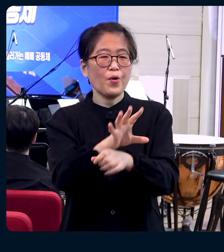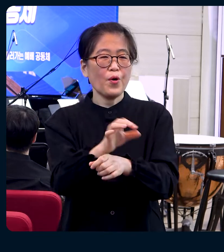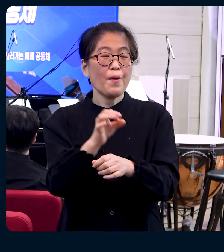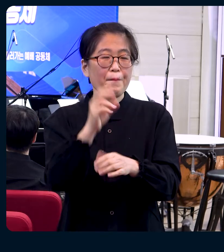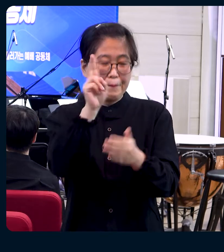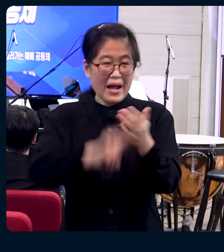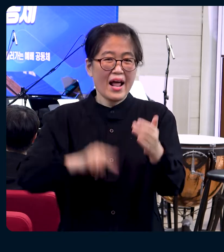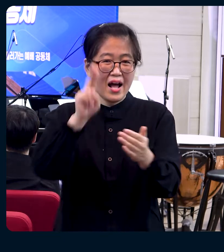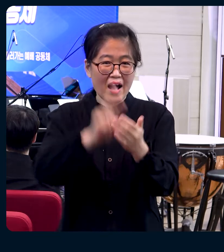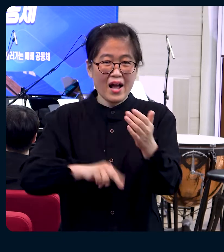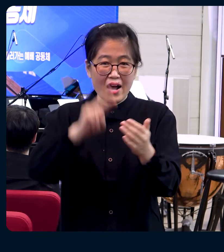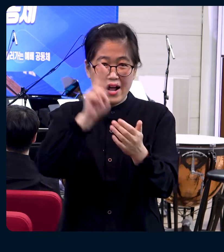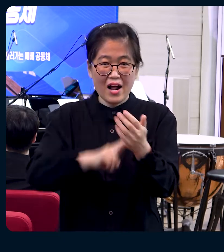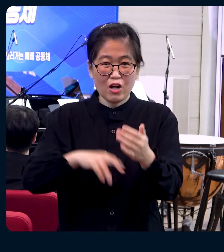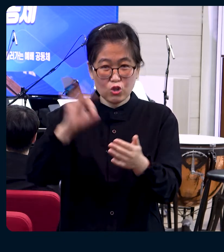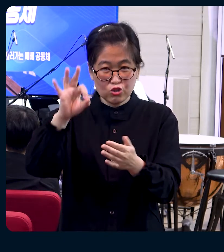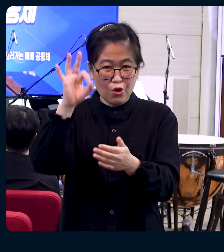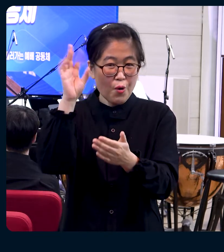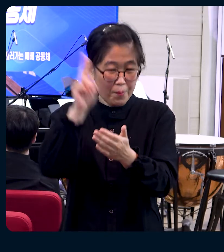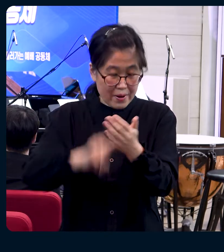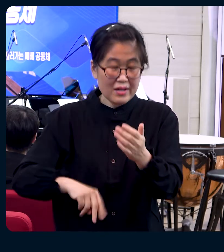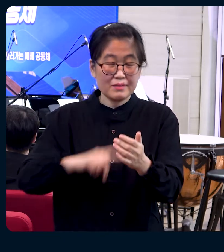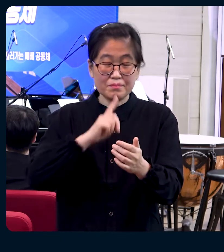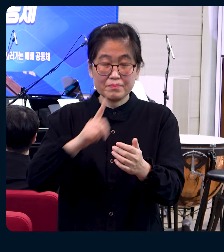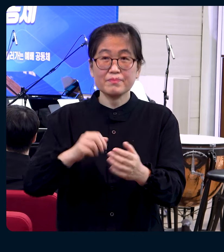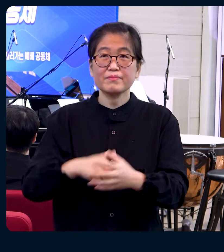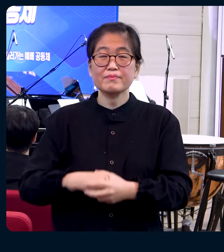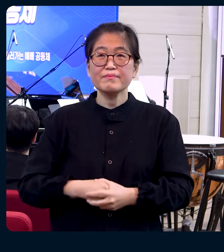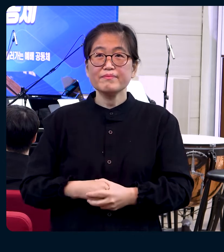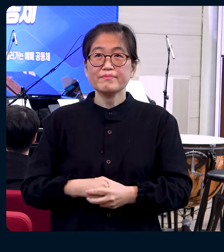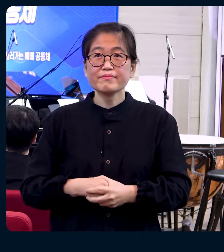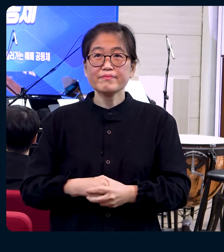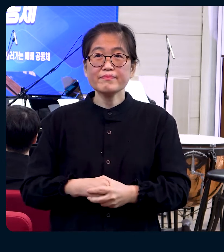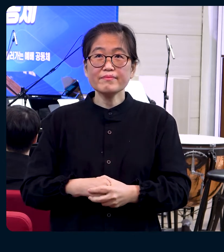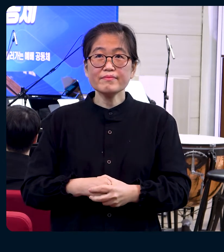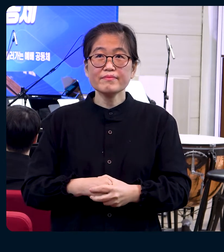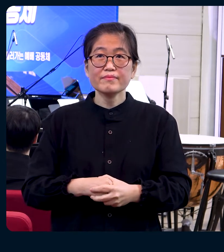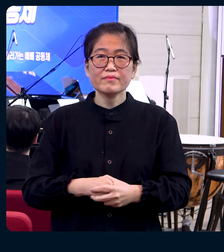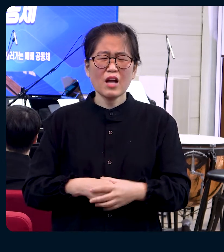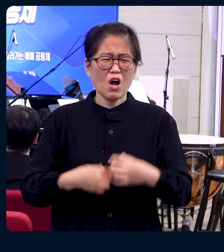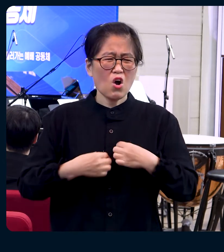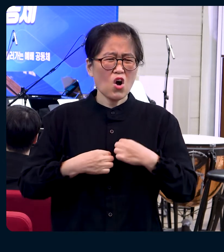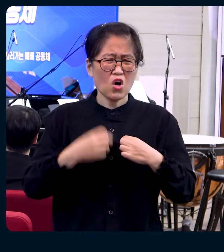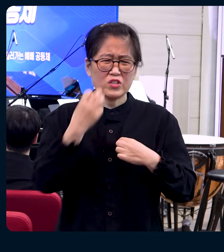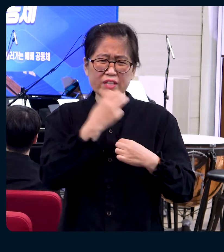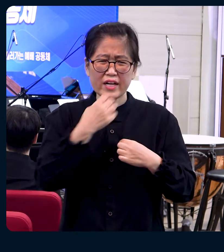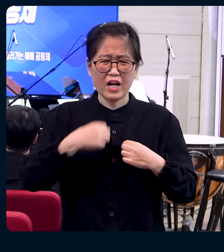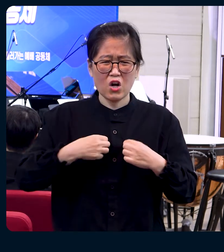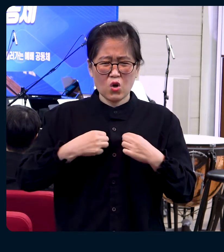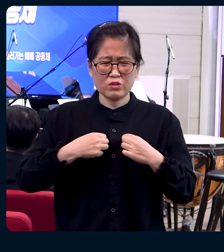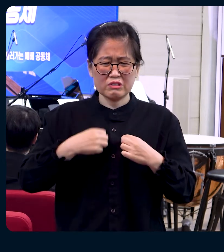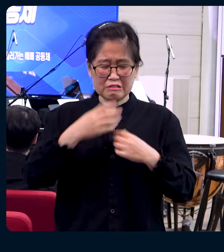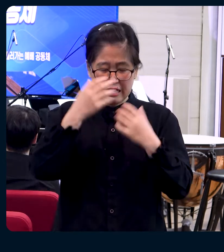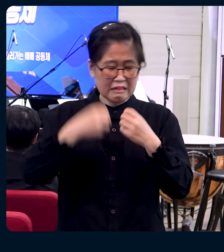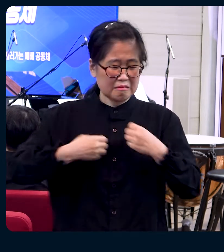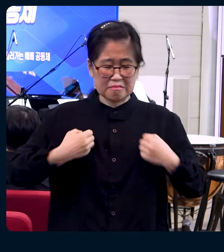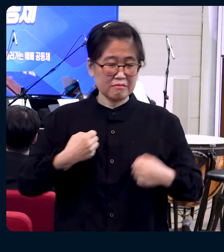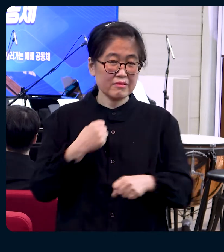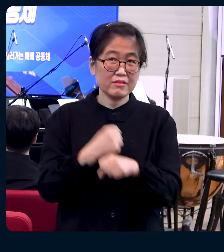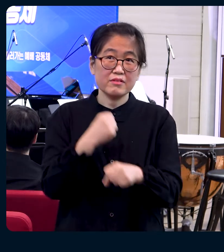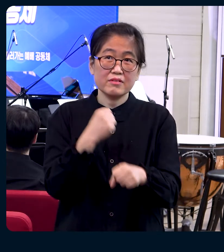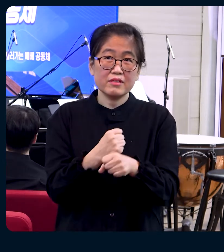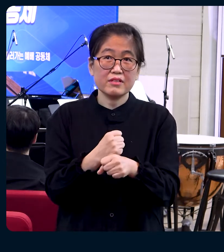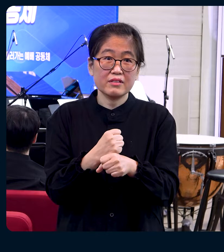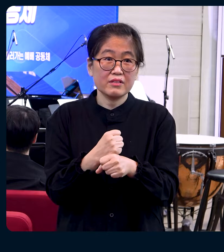없애버리자. 그래서 결국 여러분 이 채색옷을 다 찢어서 염소의